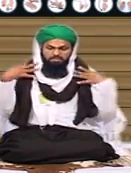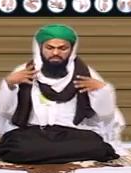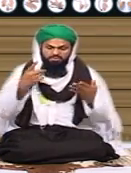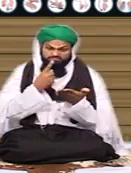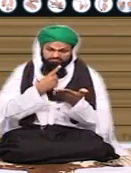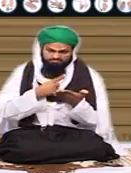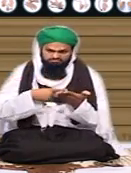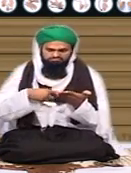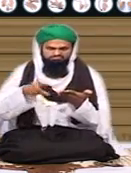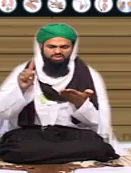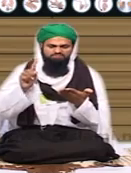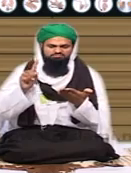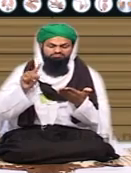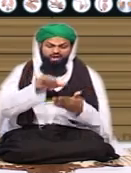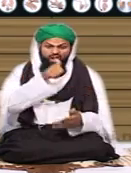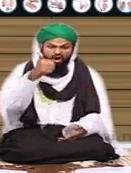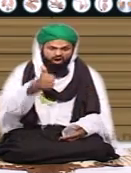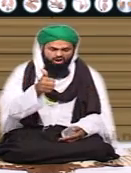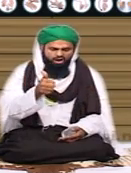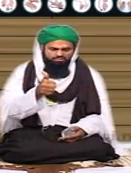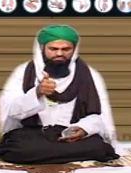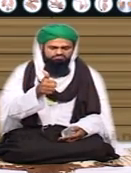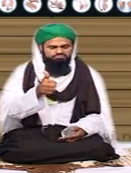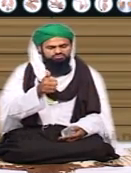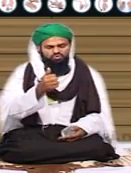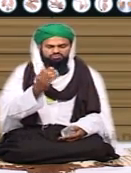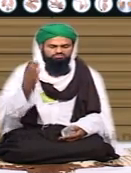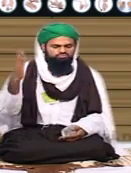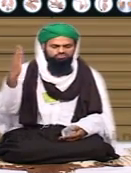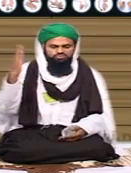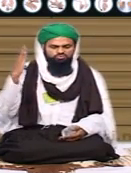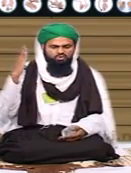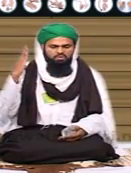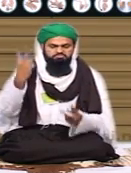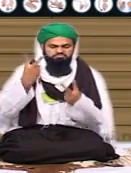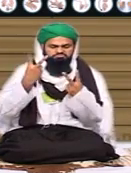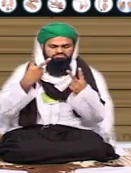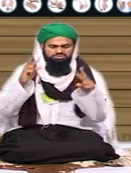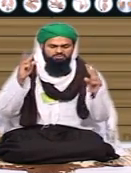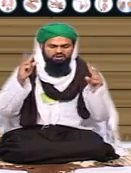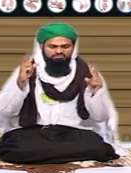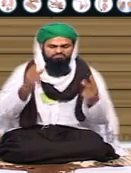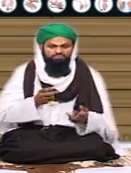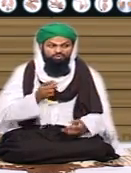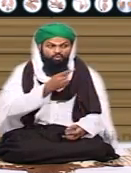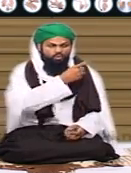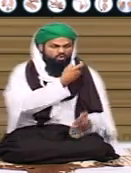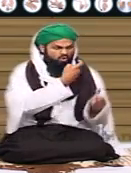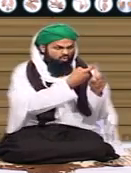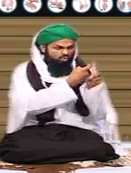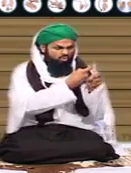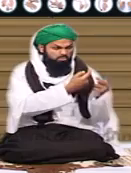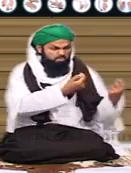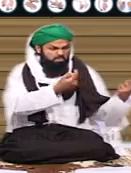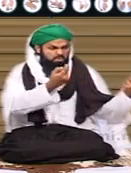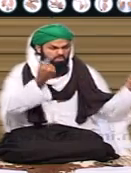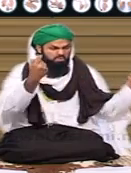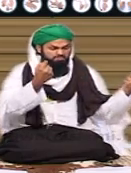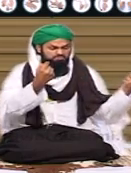کو برقرار رکھتے ہوئے حلال طریقے سے روزی کما رہا ہے تو یہ اس کروڑ پتی, ارب پتی,